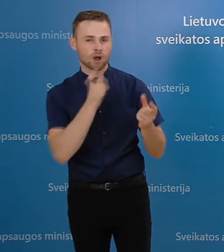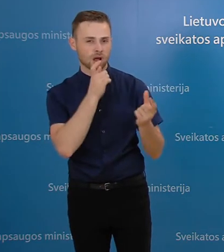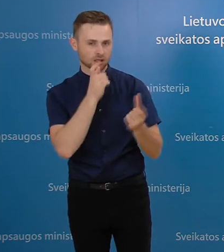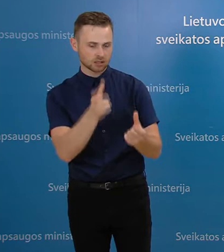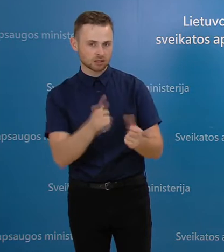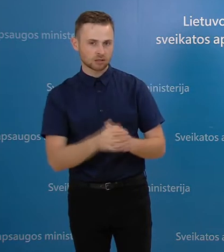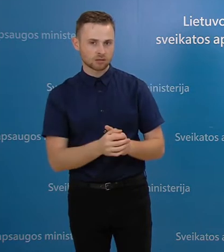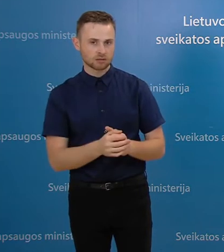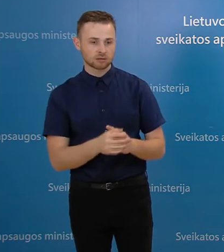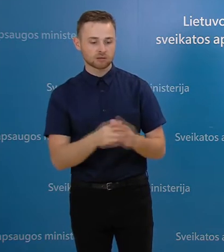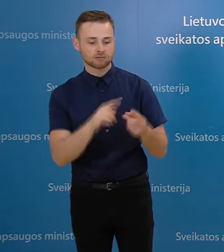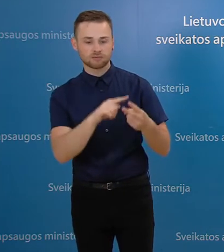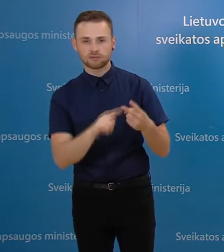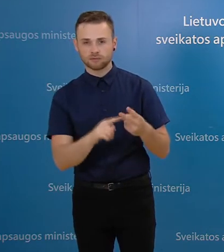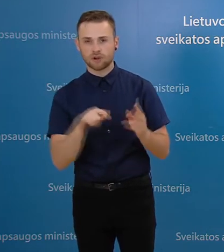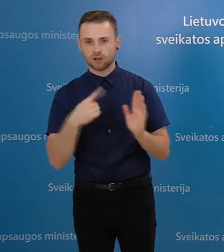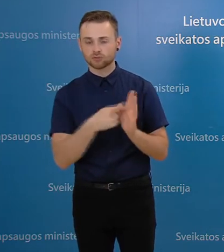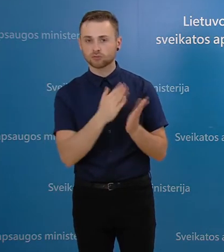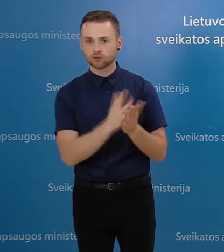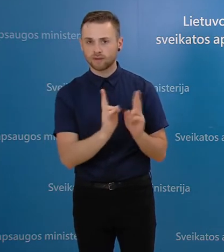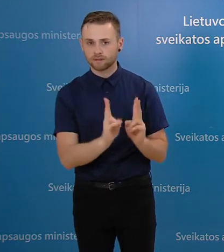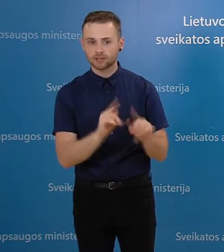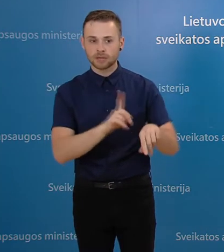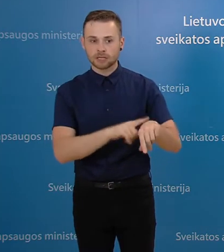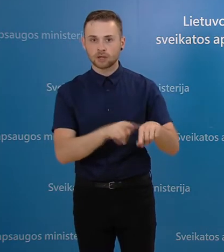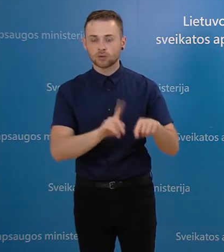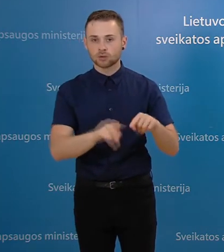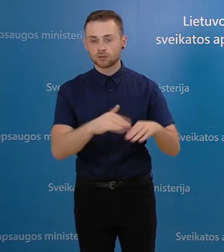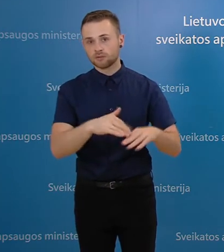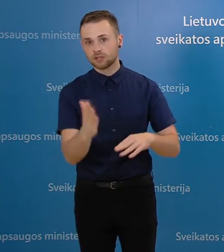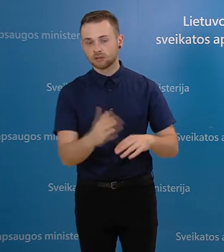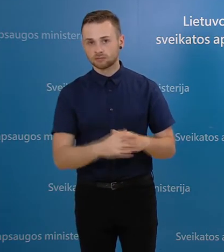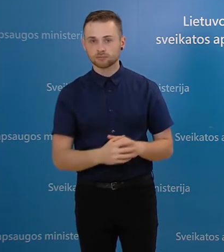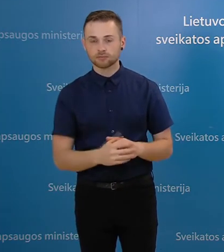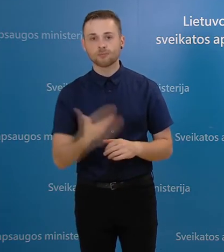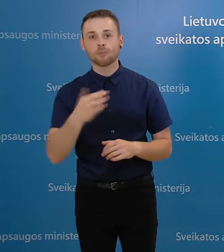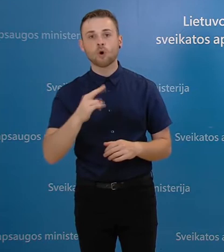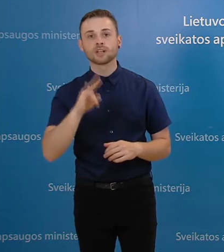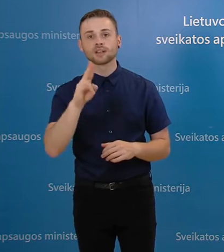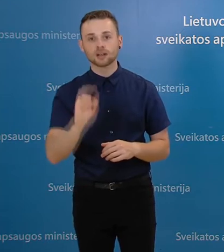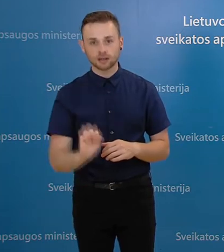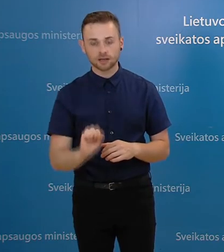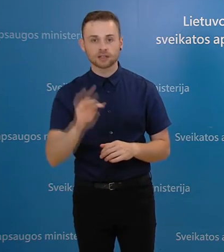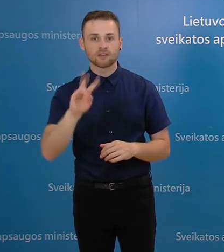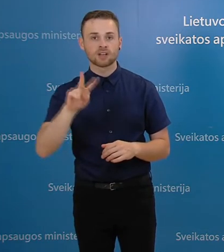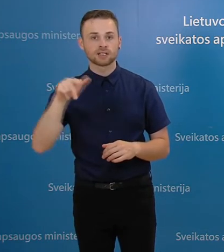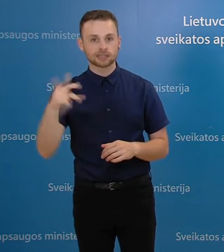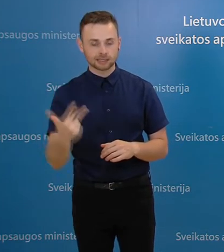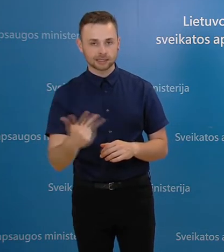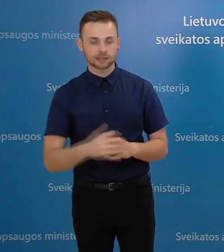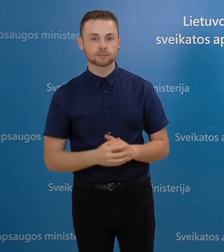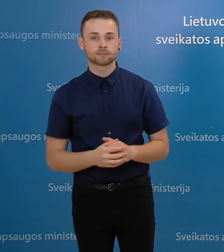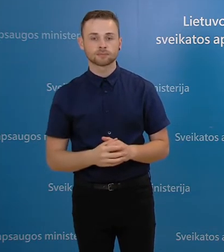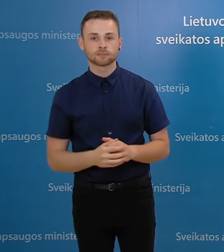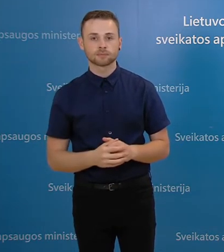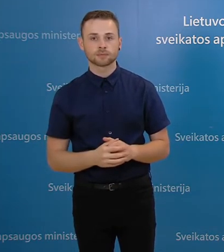dar turite kelis klausimus ir jau laiką viršijam. Tai Monika Kasnikovskytė, TV3 LT portalas.